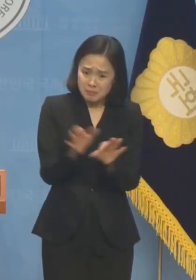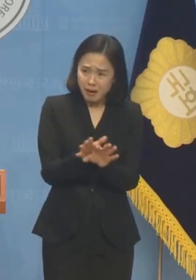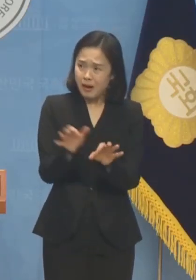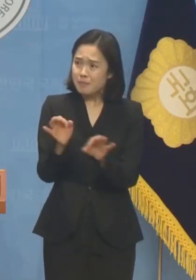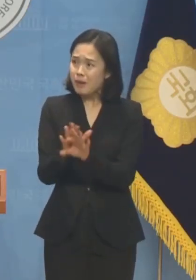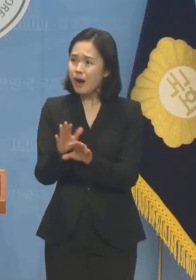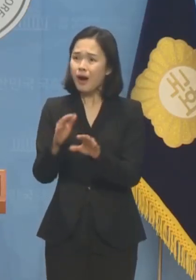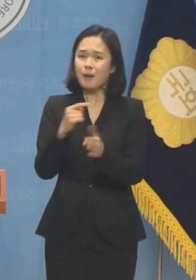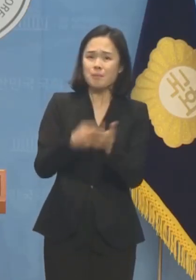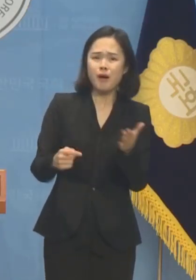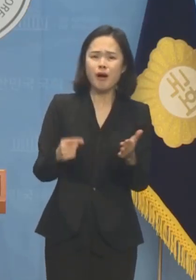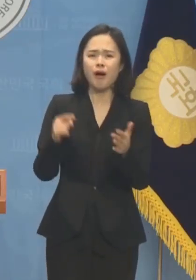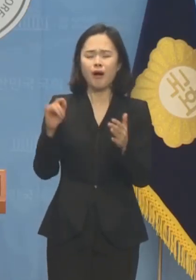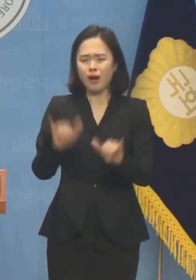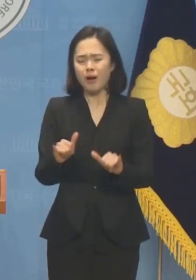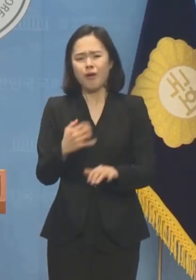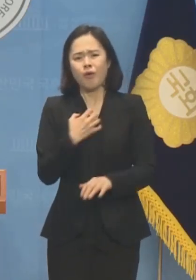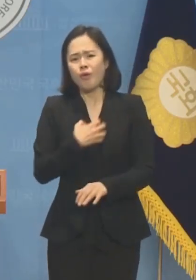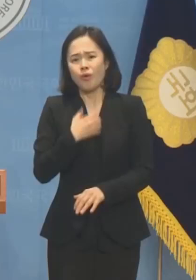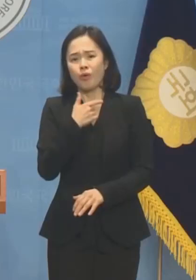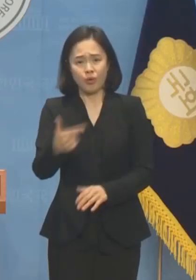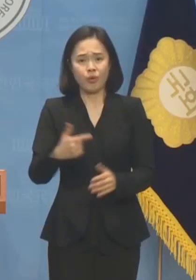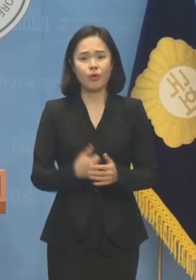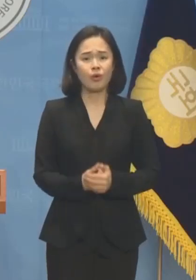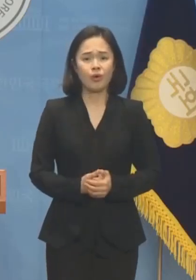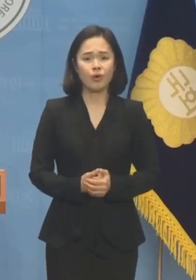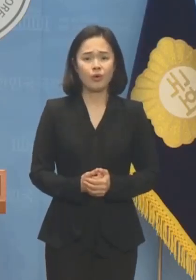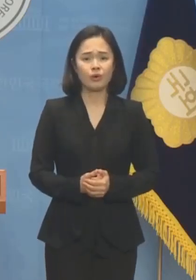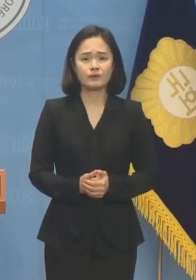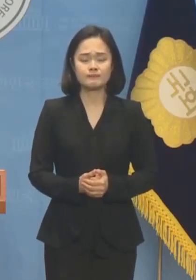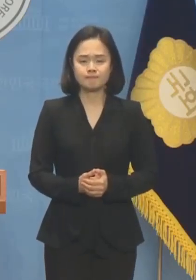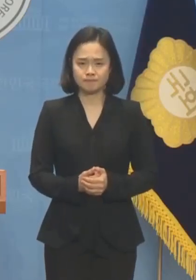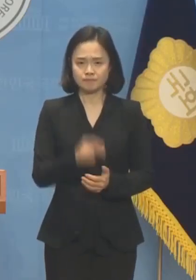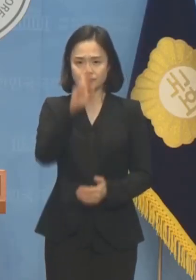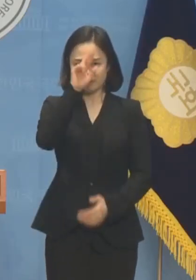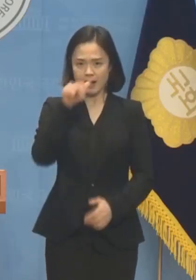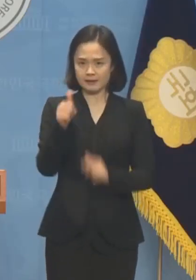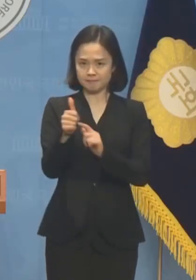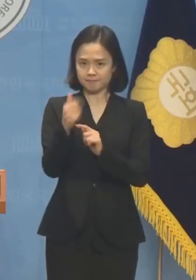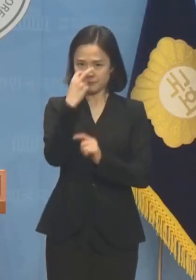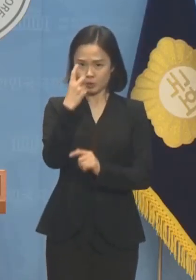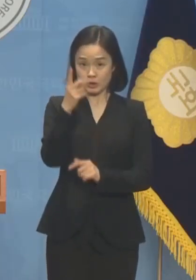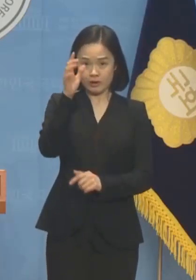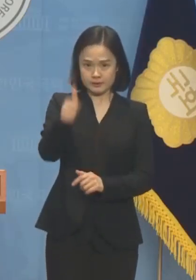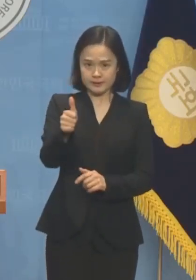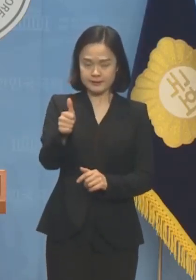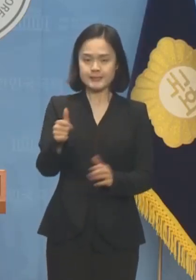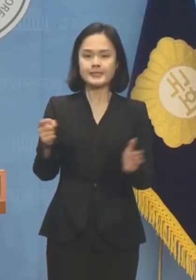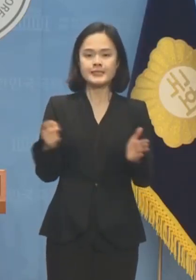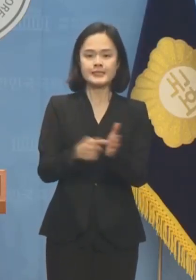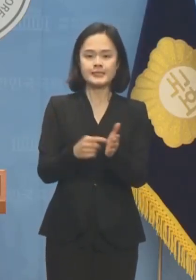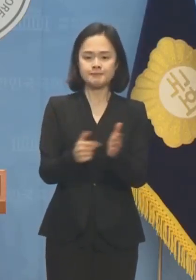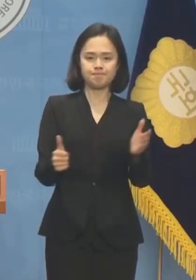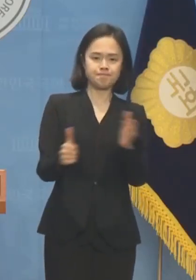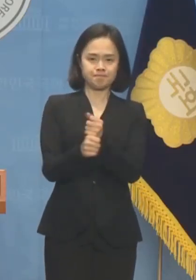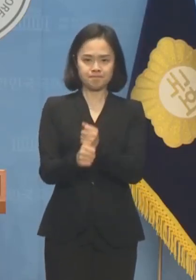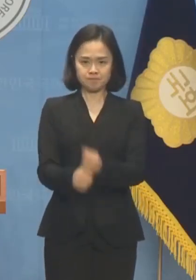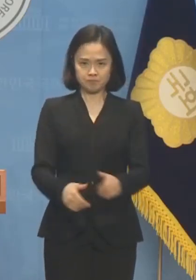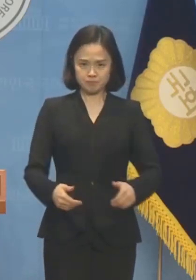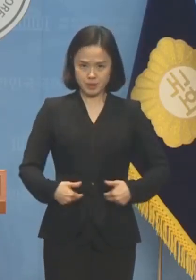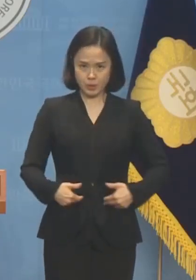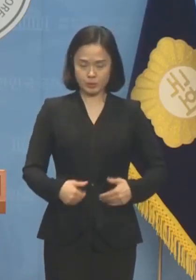아닙니다. 경찰은 제 발로 나온 박종준 경호처장부터 긴급 체포하십시오. 이미